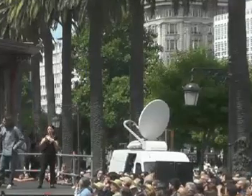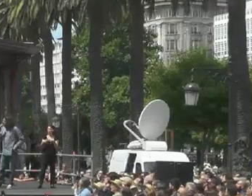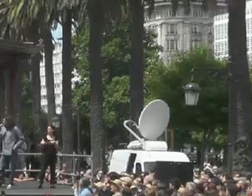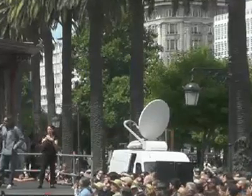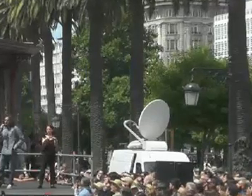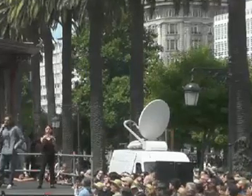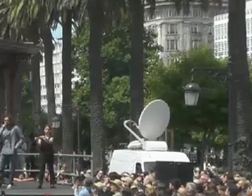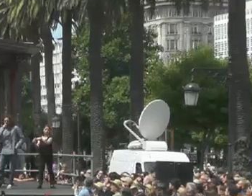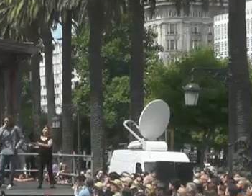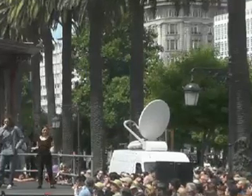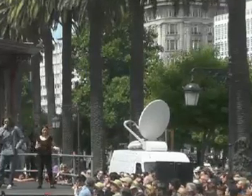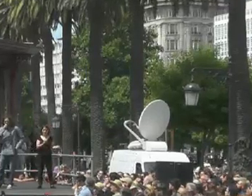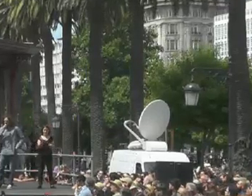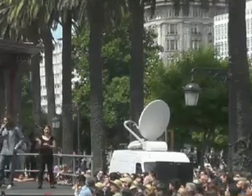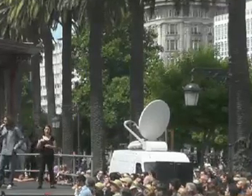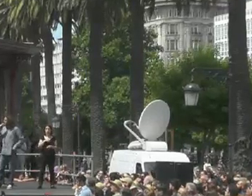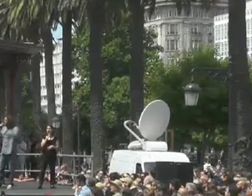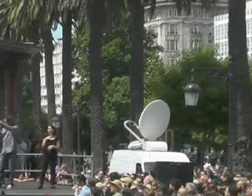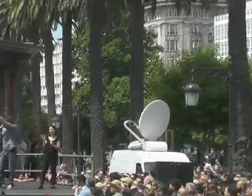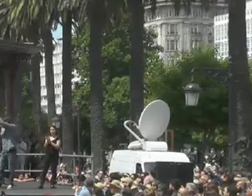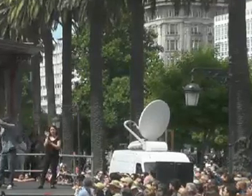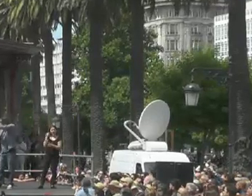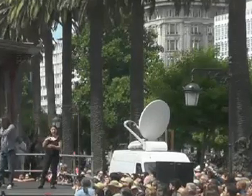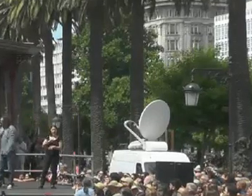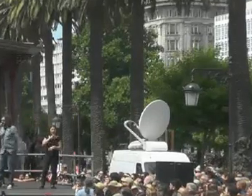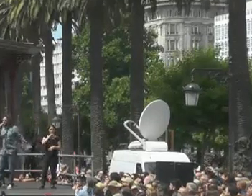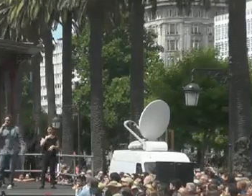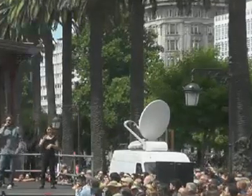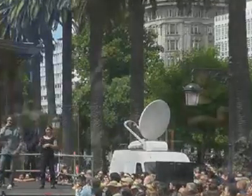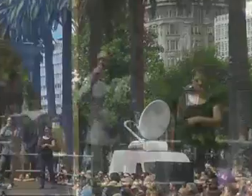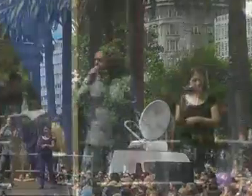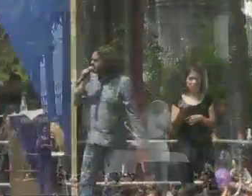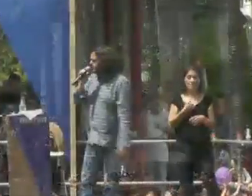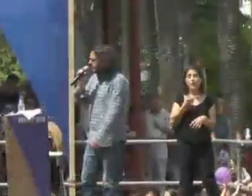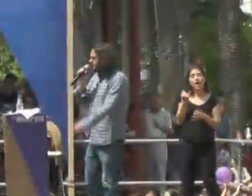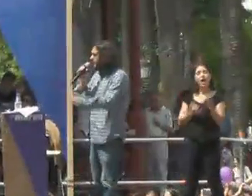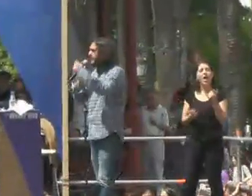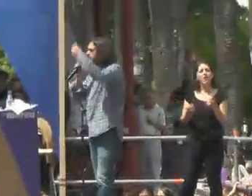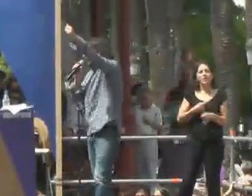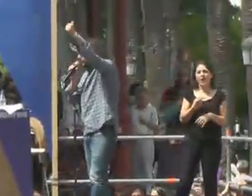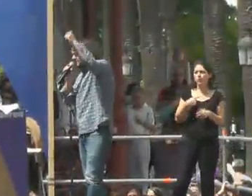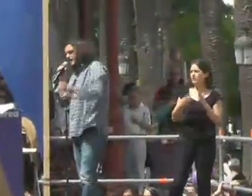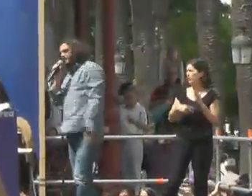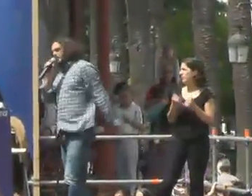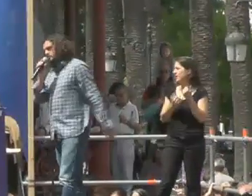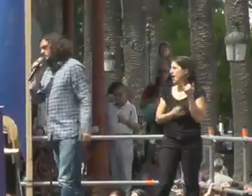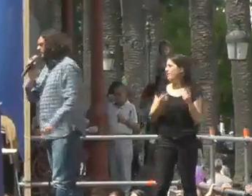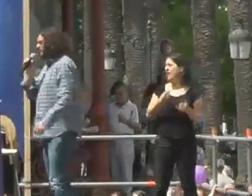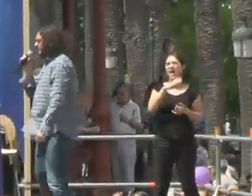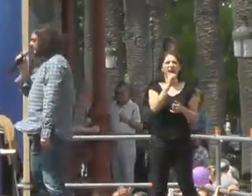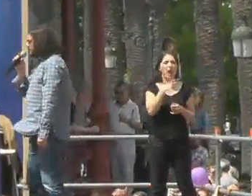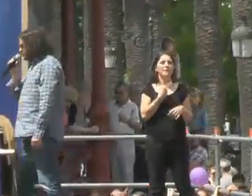fai. Está unha compañeira que me comprace presentar, compañeira secretaria xeral de Podemos Galicia, Carmen